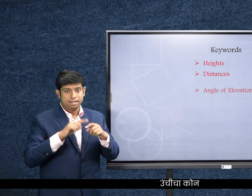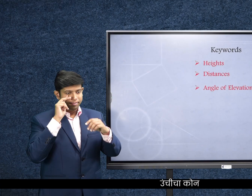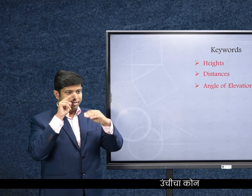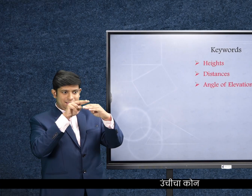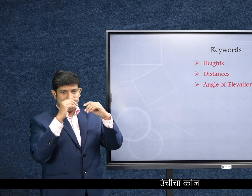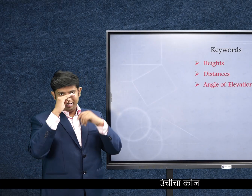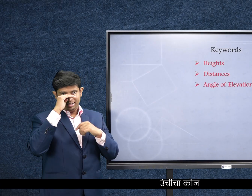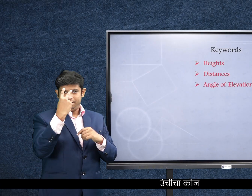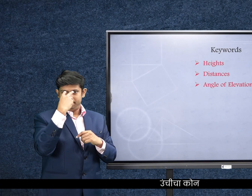उंचीचा कोन,